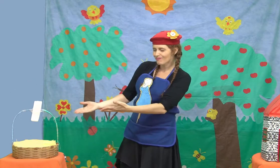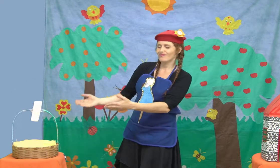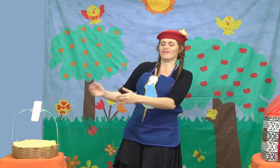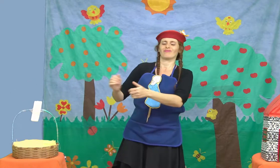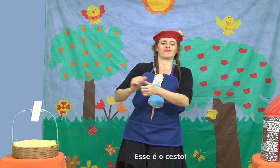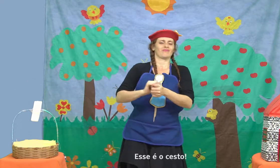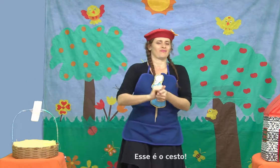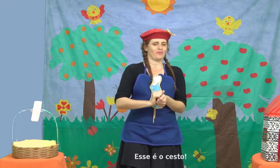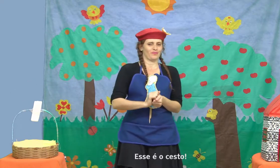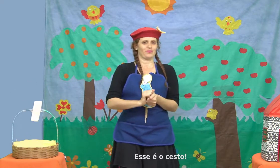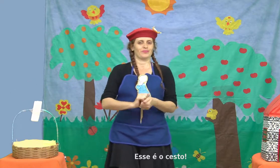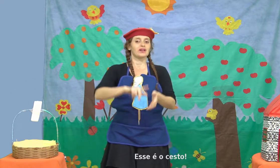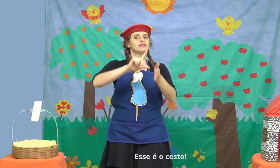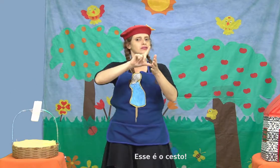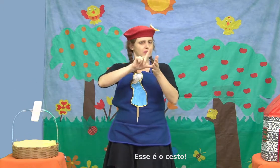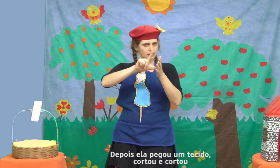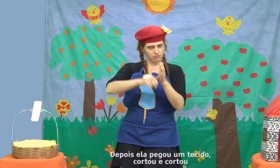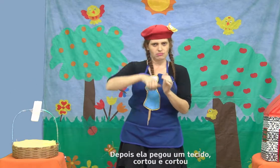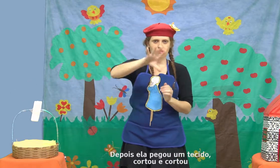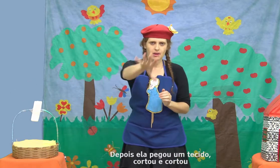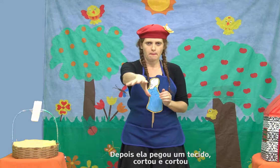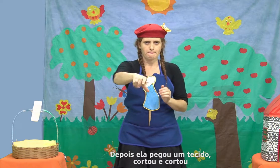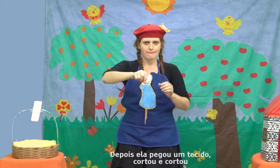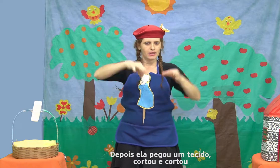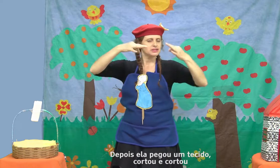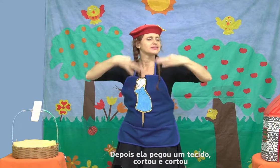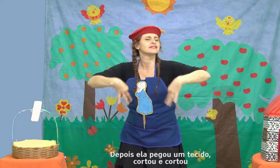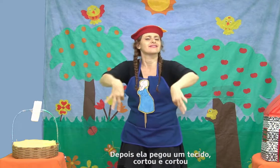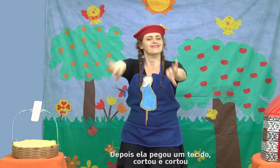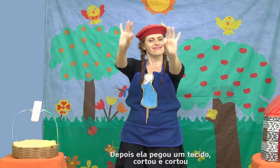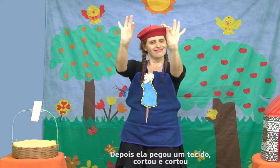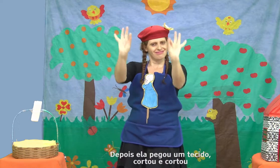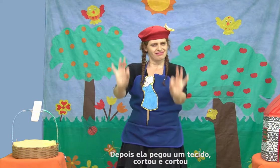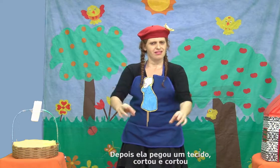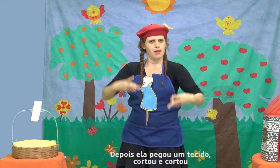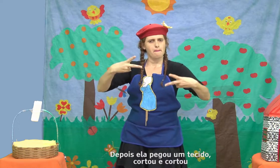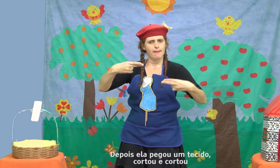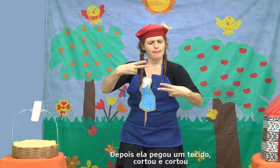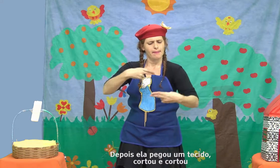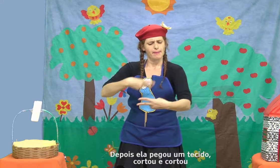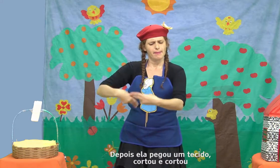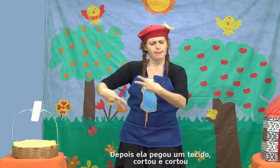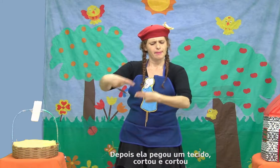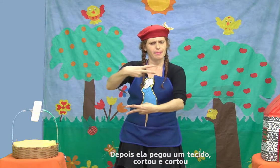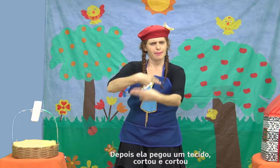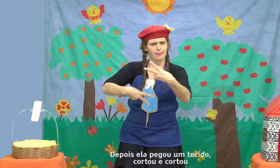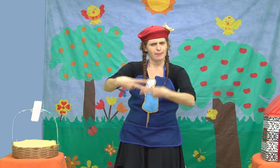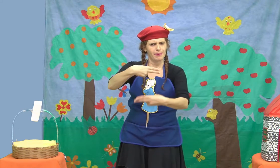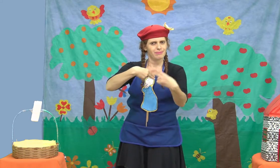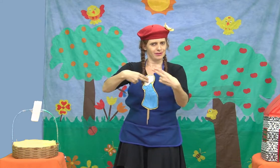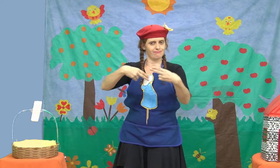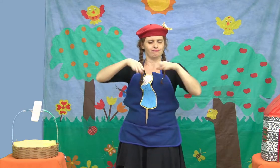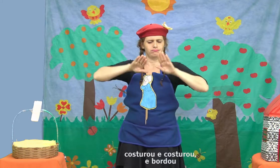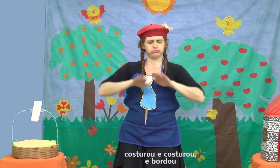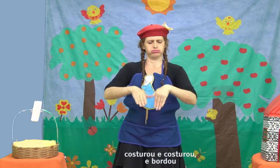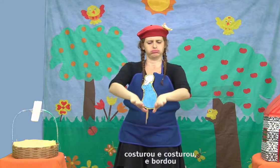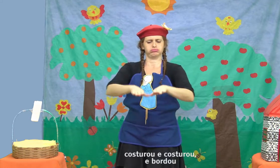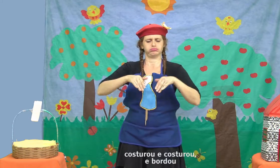esse é o sexto depois ela pegou um tecido ela cortou e cortou e costurou e